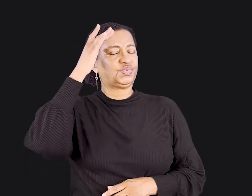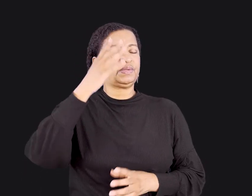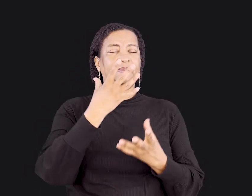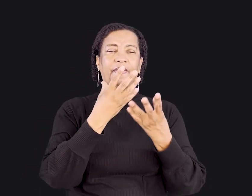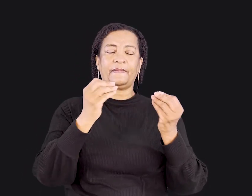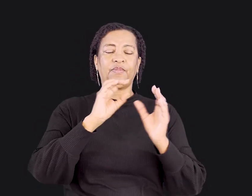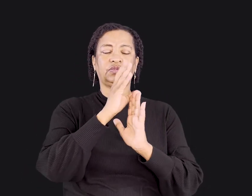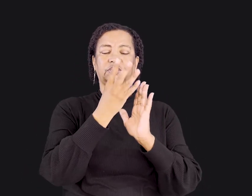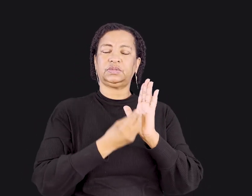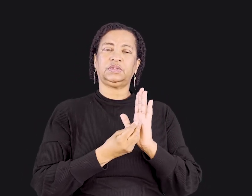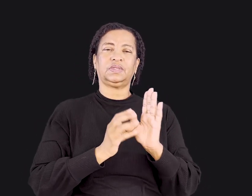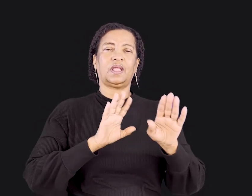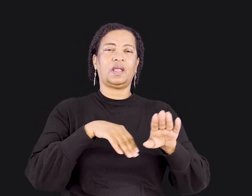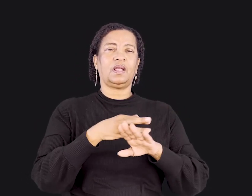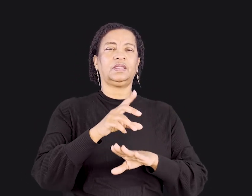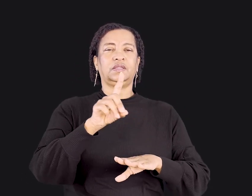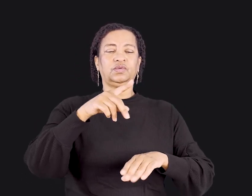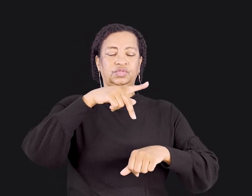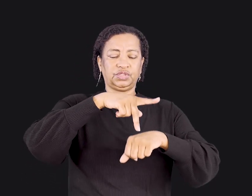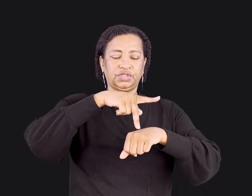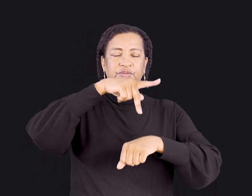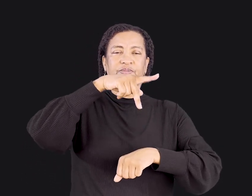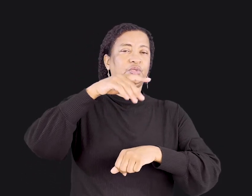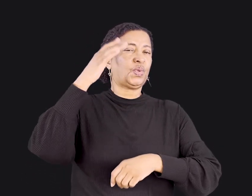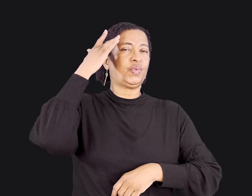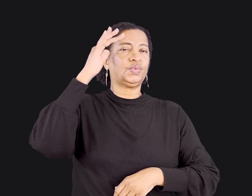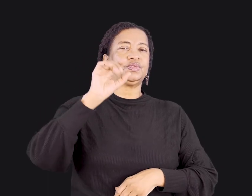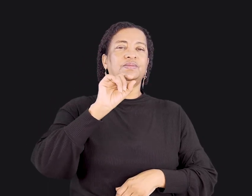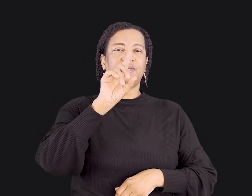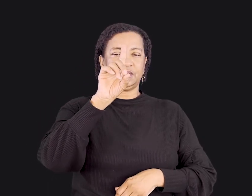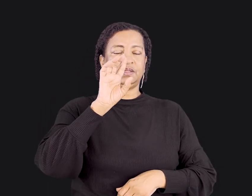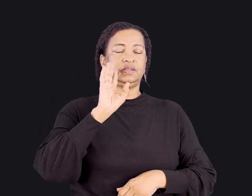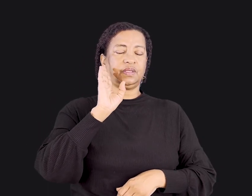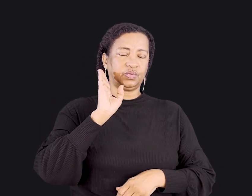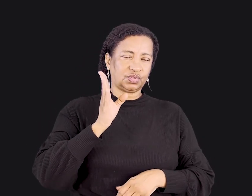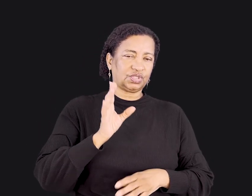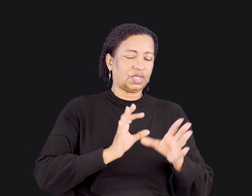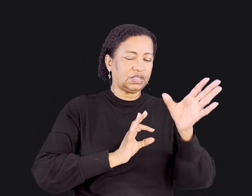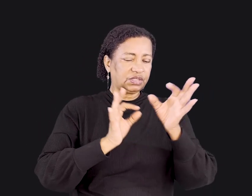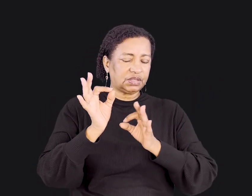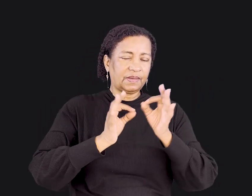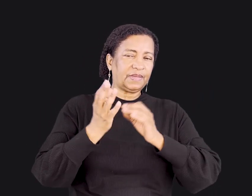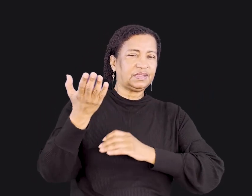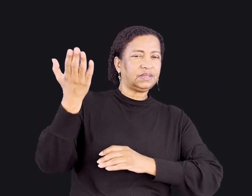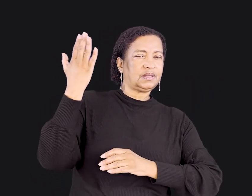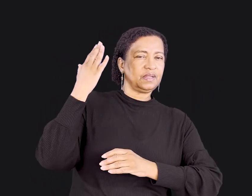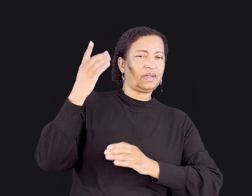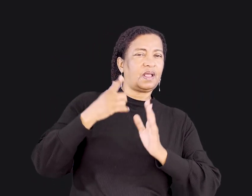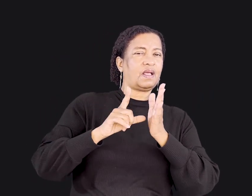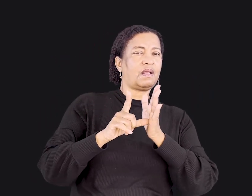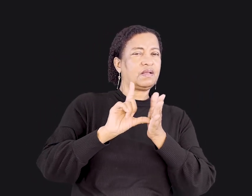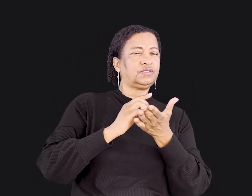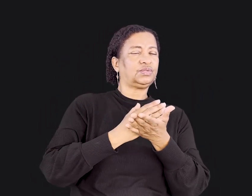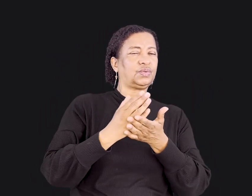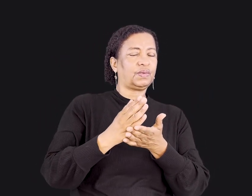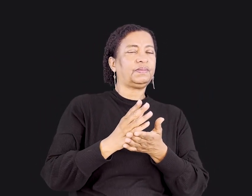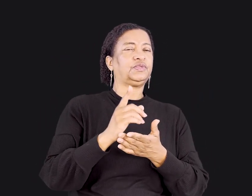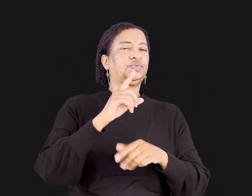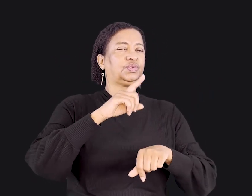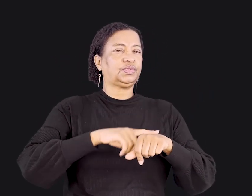do Pentecostes ninguém sabia que Deus já tinha planejado lá atrás, na eternidade antes do início dos tempos, que um dia judeus e gentios e todos